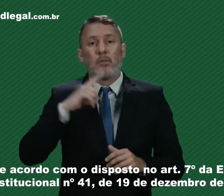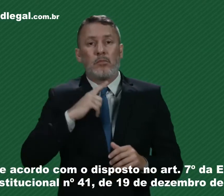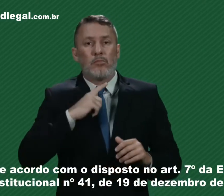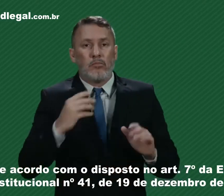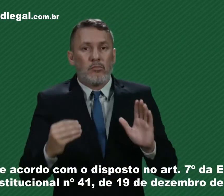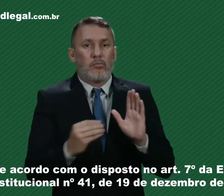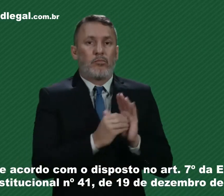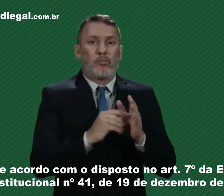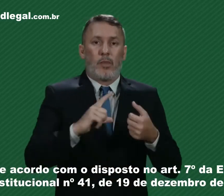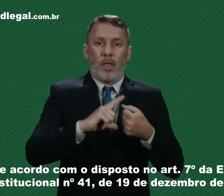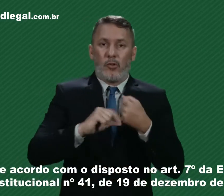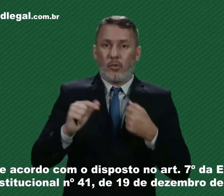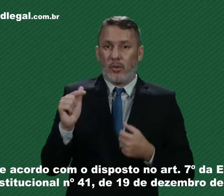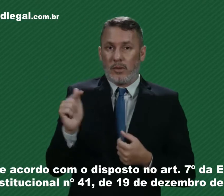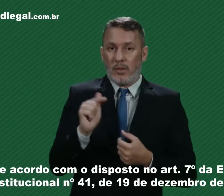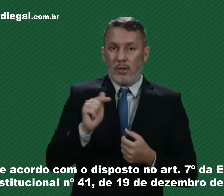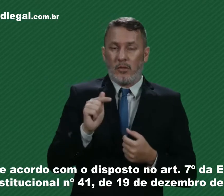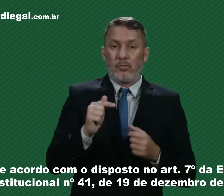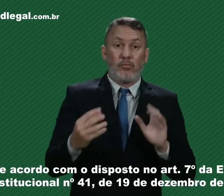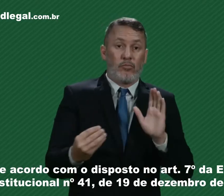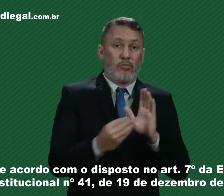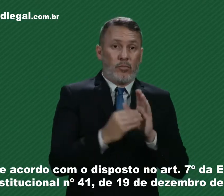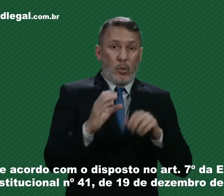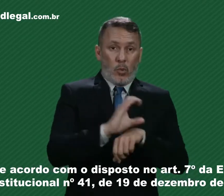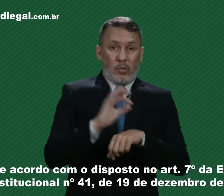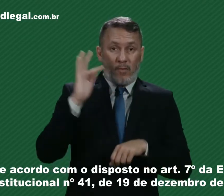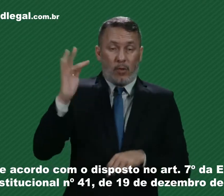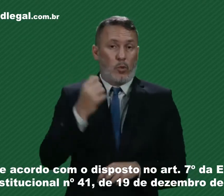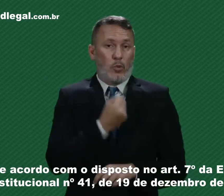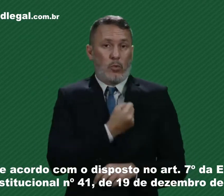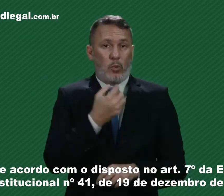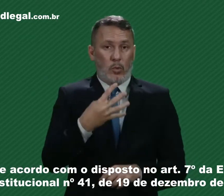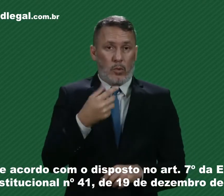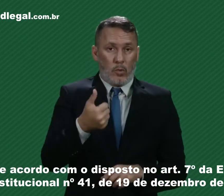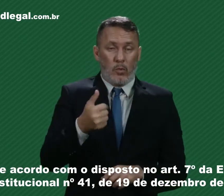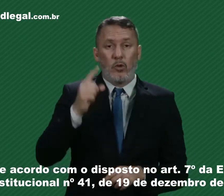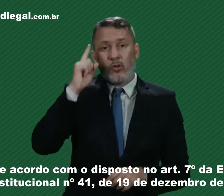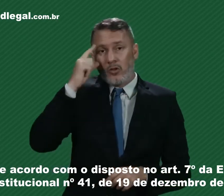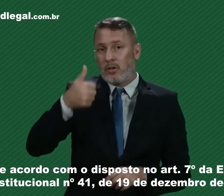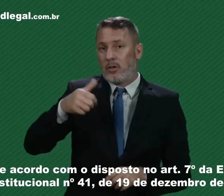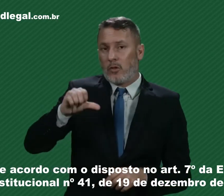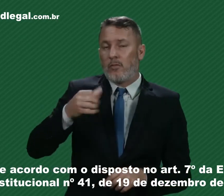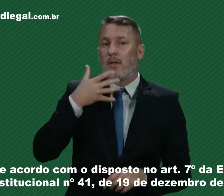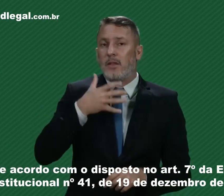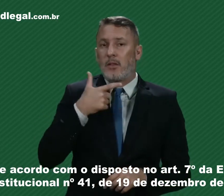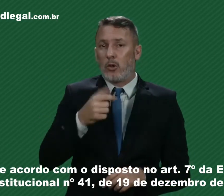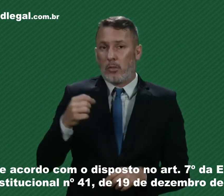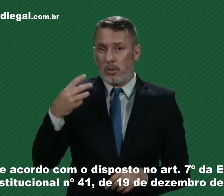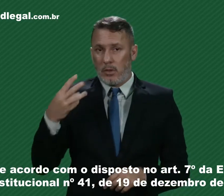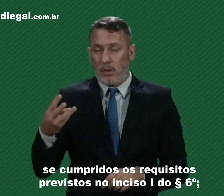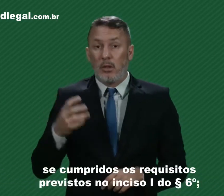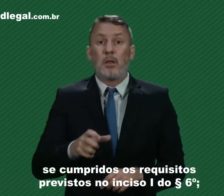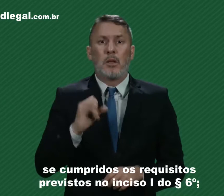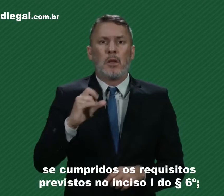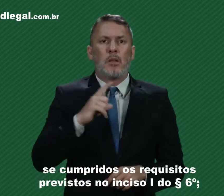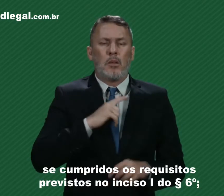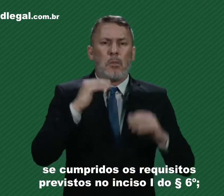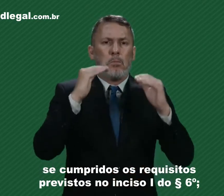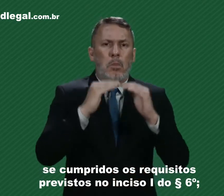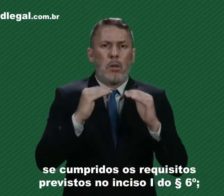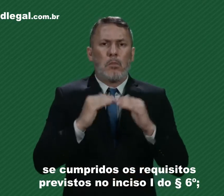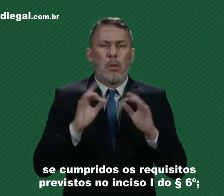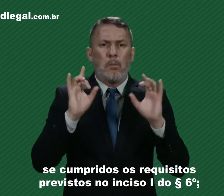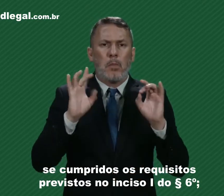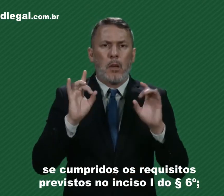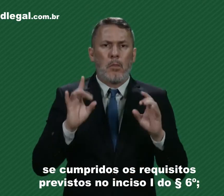com o disposto no artigo 7º da Emenda Constitucional número 41, de 19 de dezembro de 2003, se cumpridos